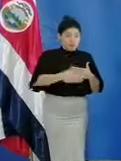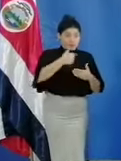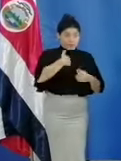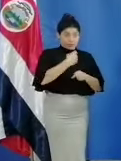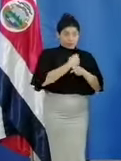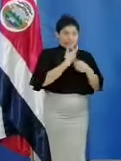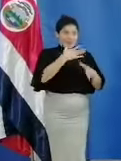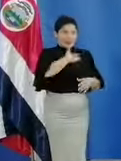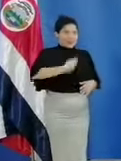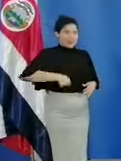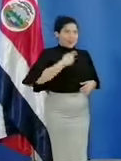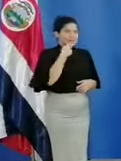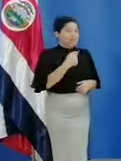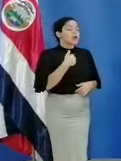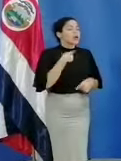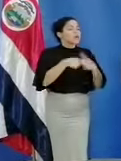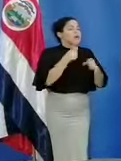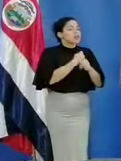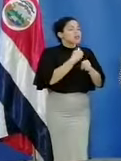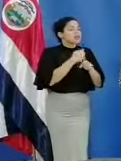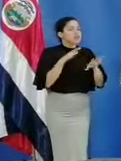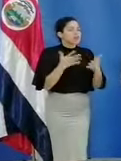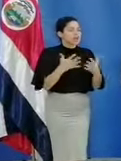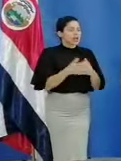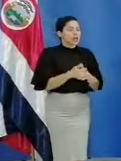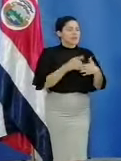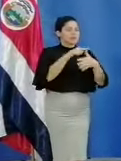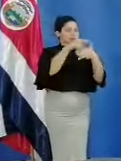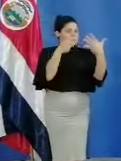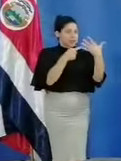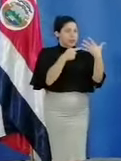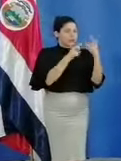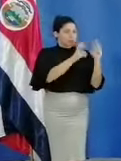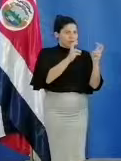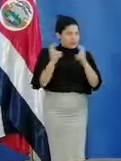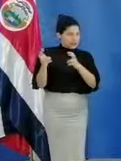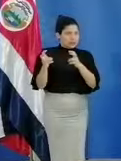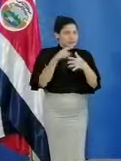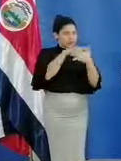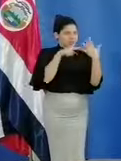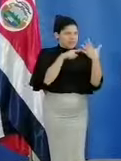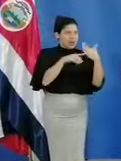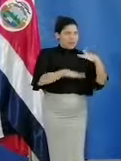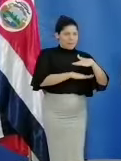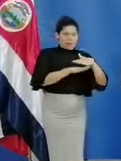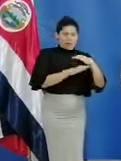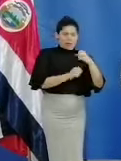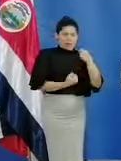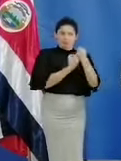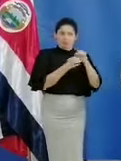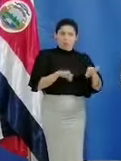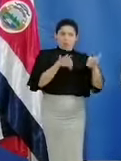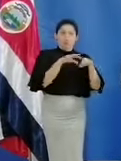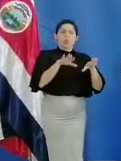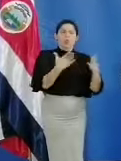senadora, señor presidente, vamos a trabajar cinco ejes temáticos, cinco pilares fundamentales, que